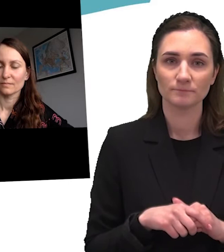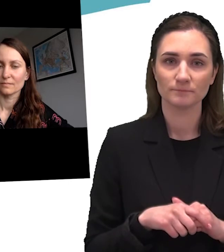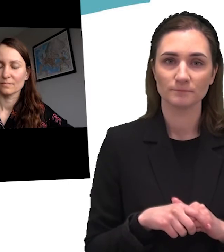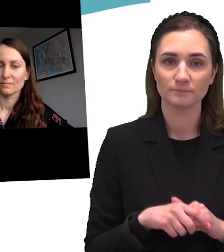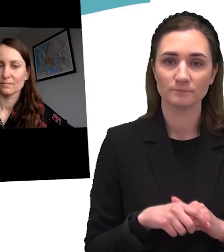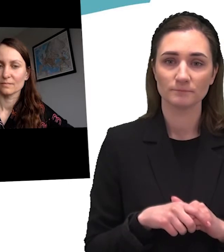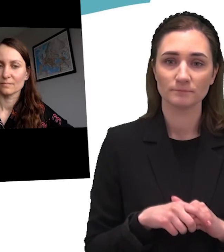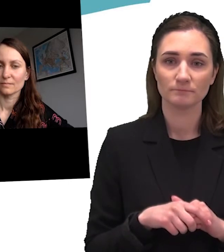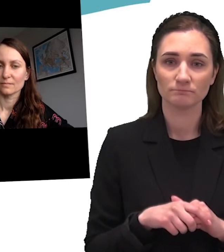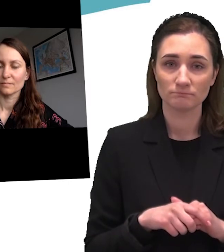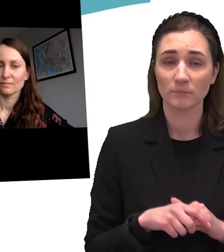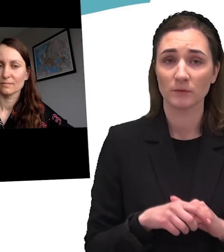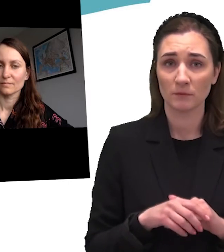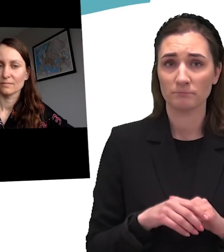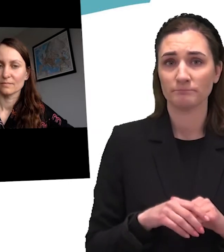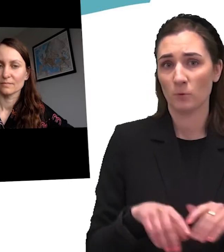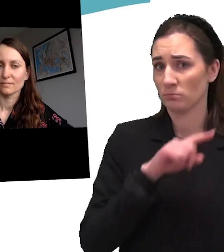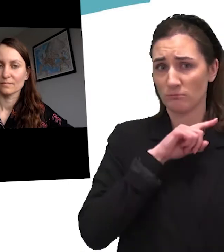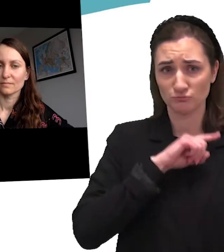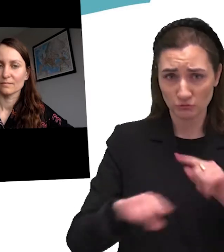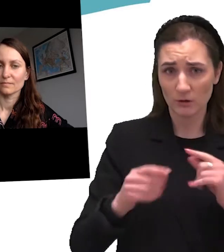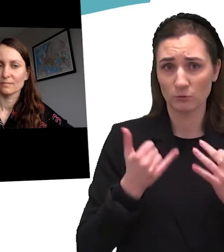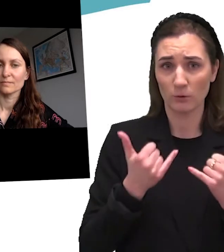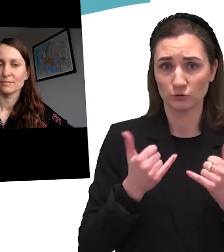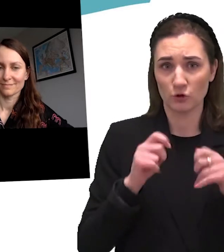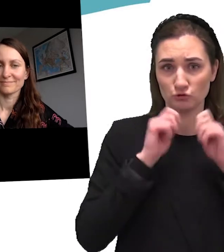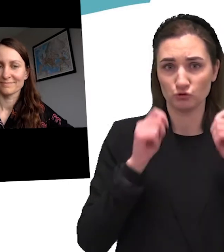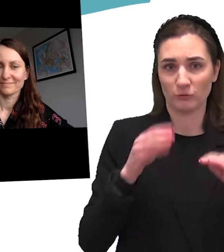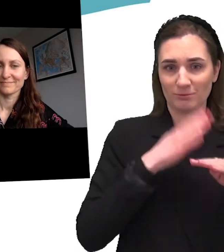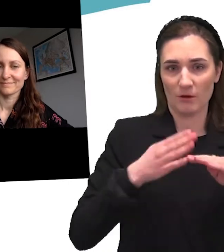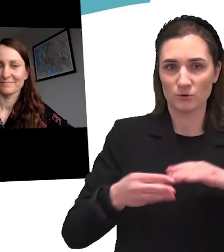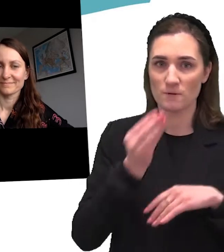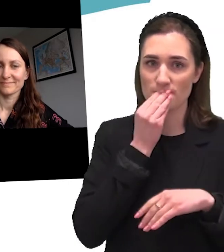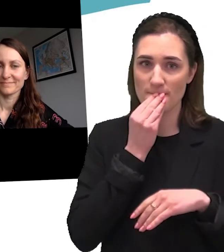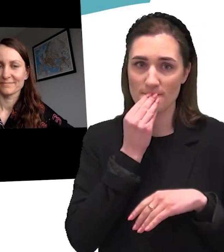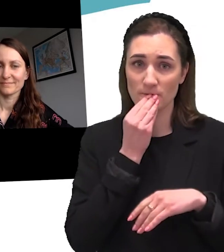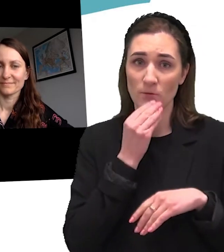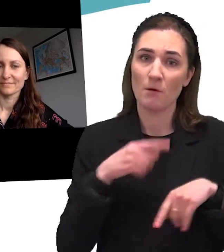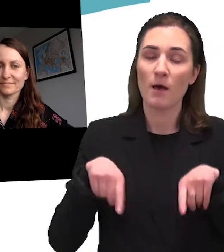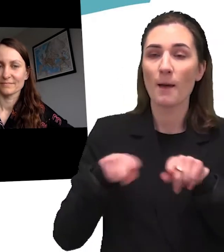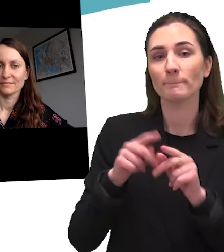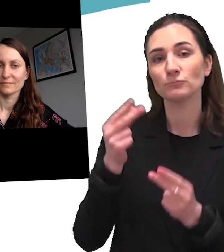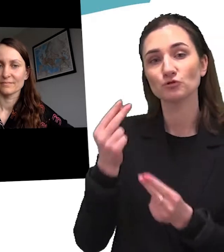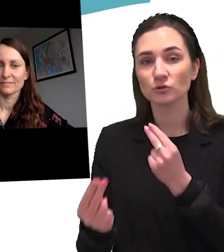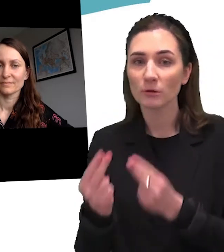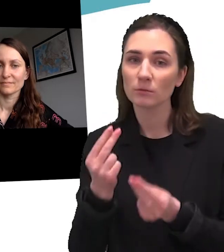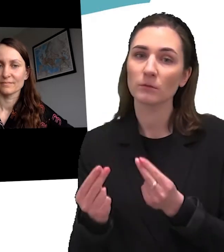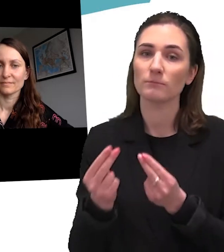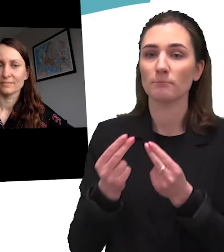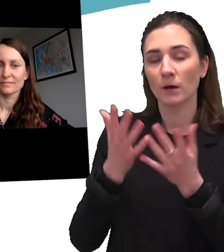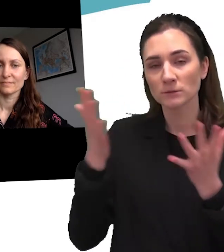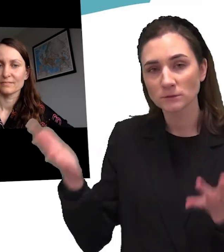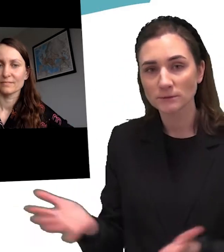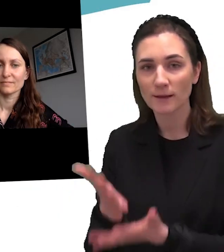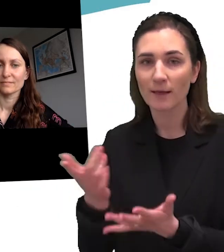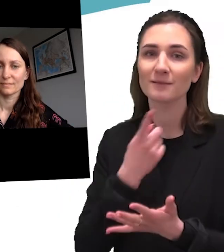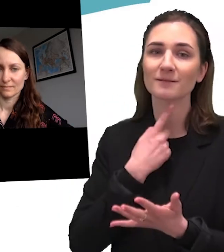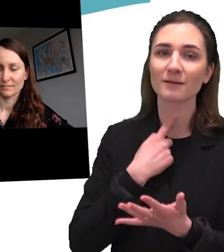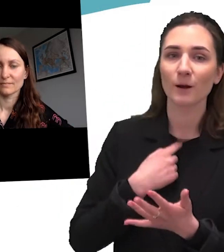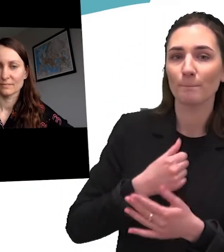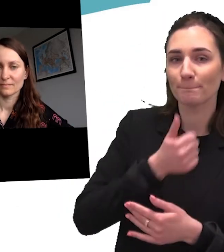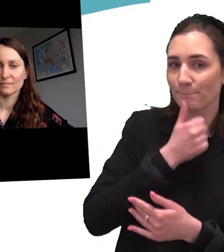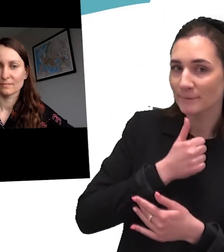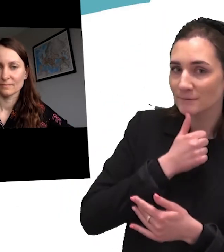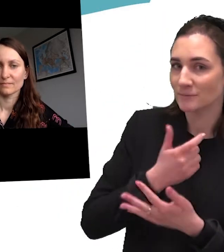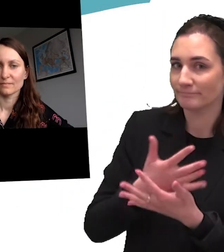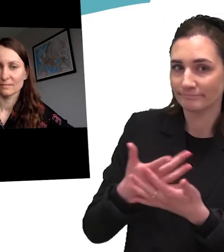Tai tada tą pateikti ne tai, kad viskas, nuo šiandien valgysim daržovės, o tiesiog kartais kaip žaidimą, taip,